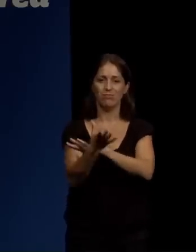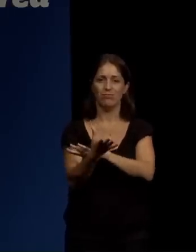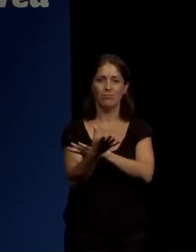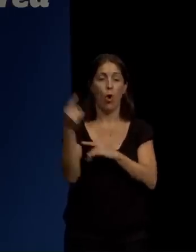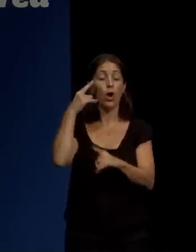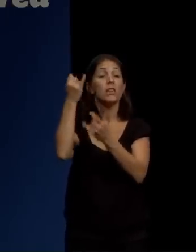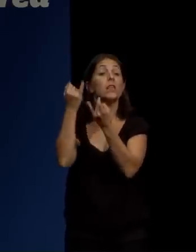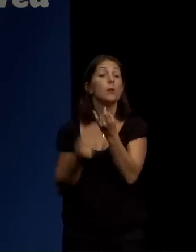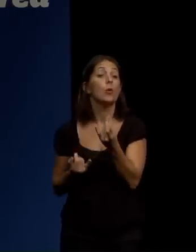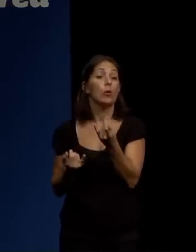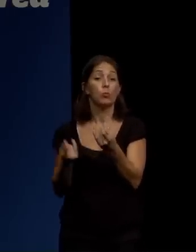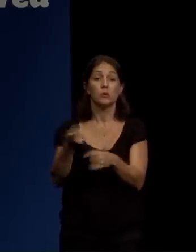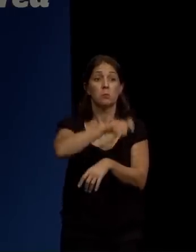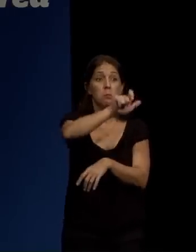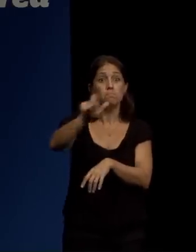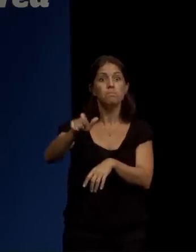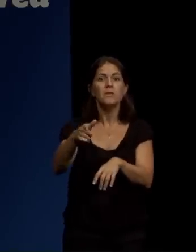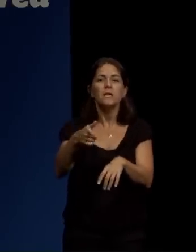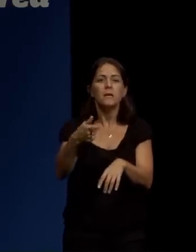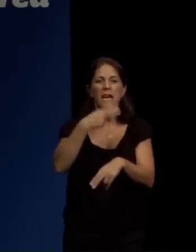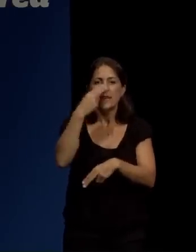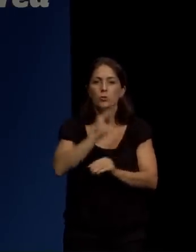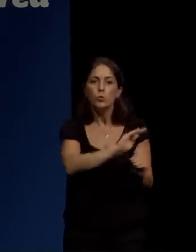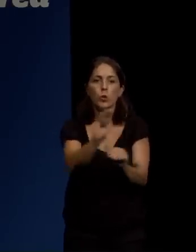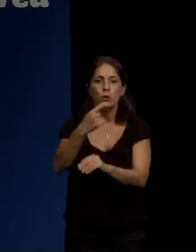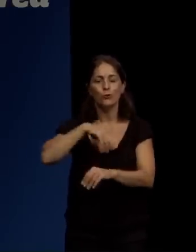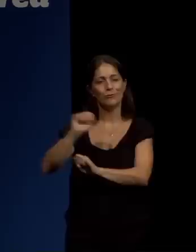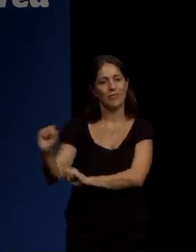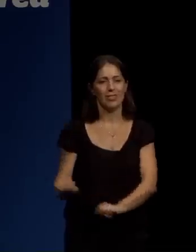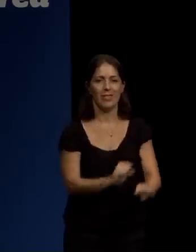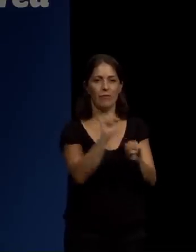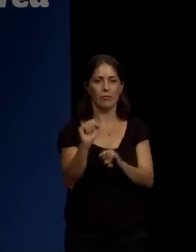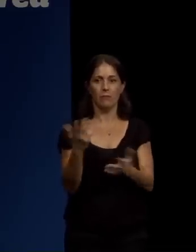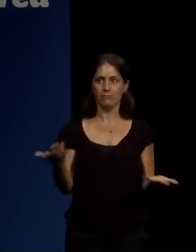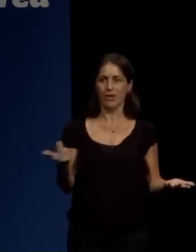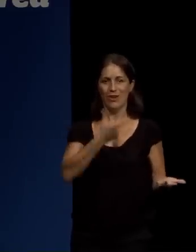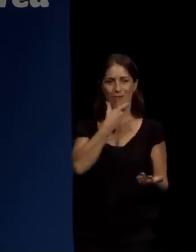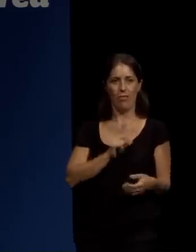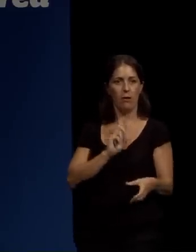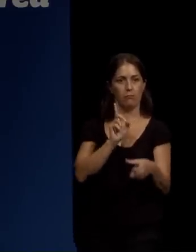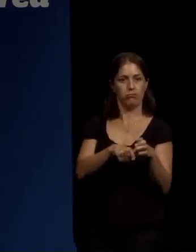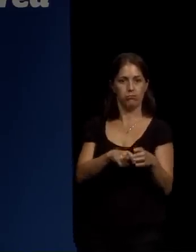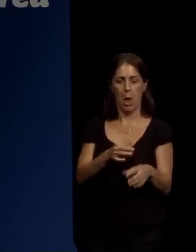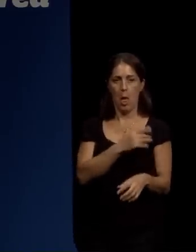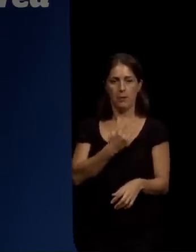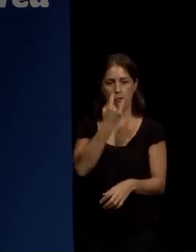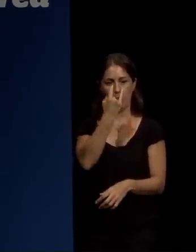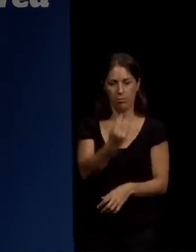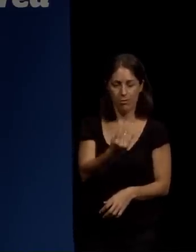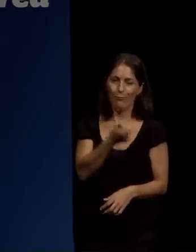para servir os intereses das maiorías sociais, os vosos intereses. Como non iba a ser fácil implicarse e deixarse seducir por un proxecto